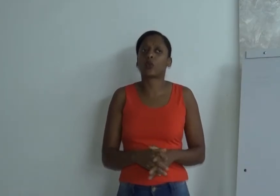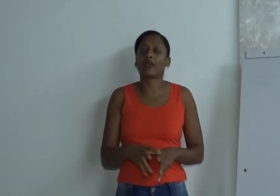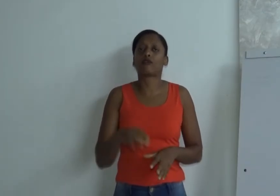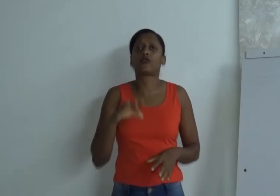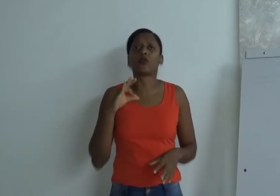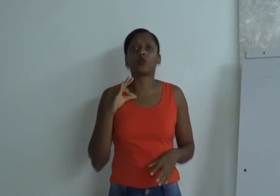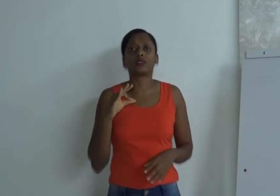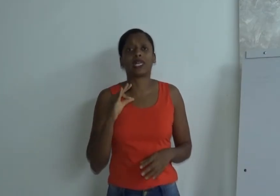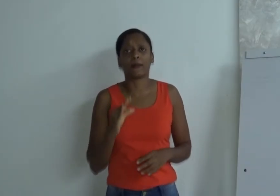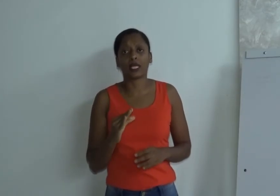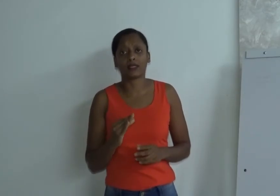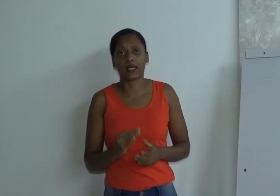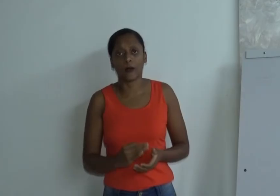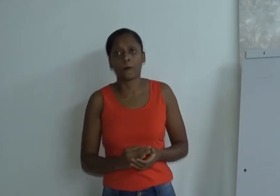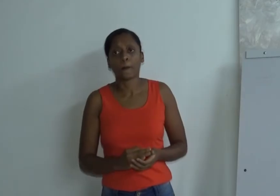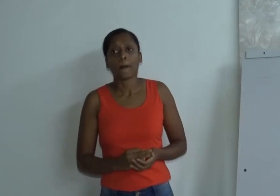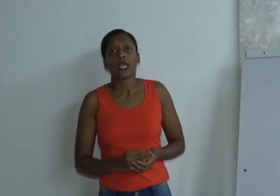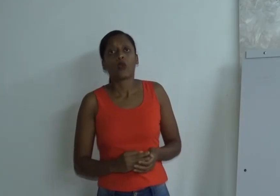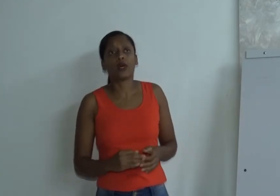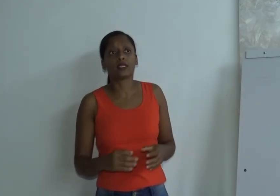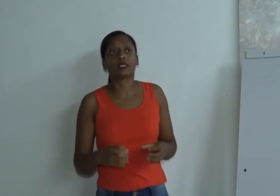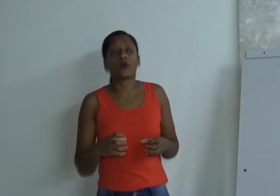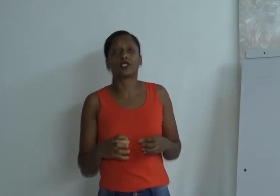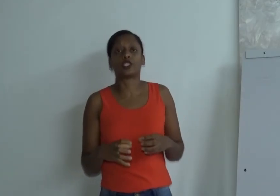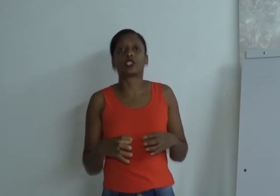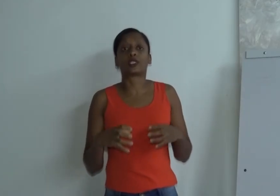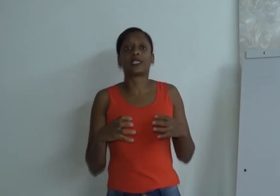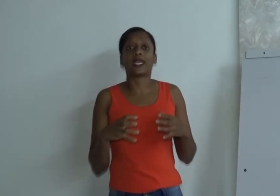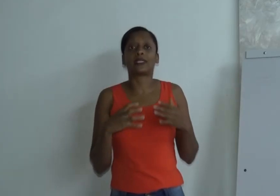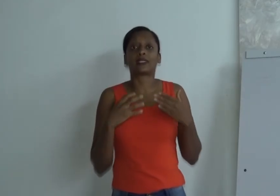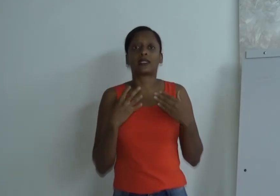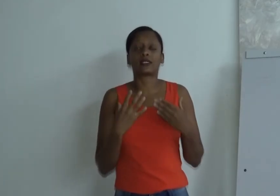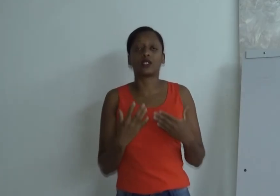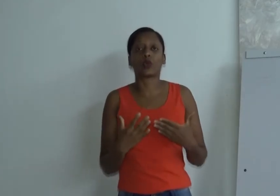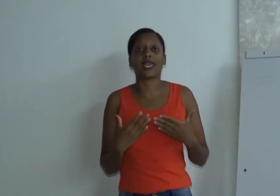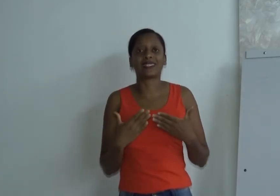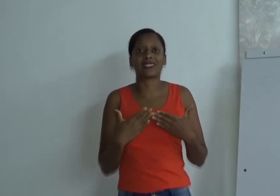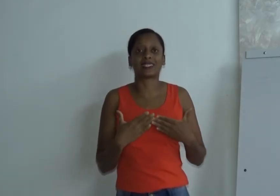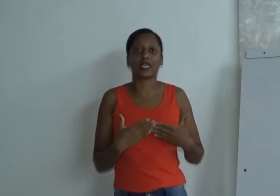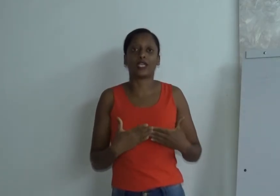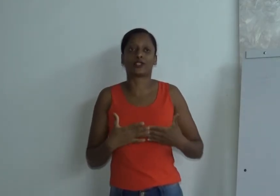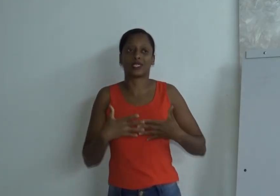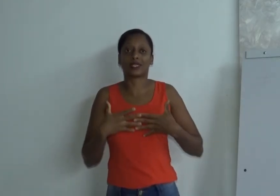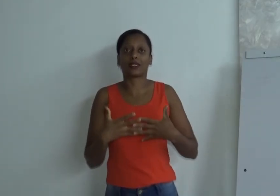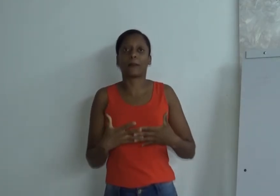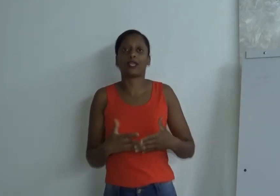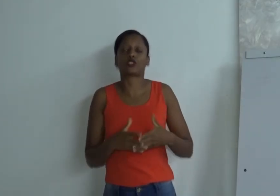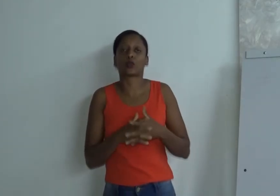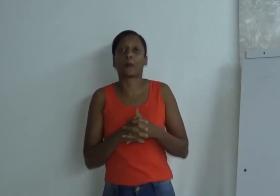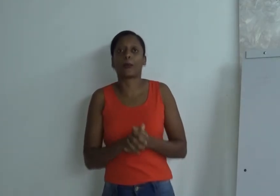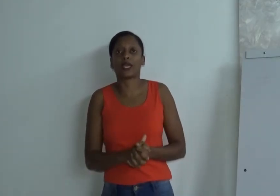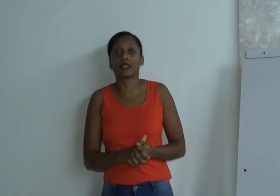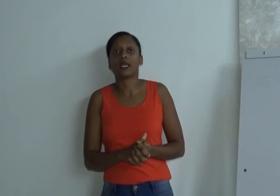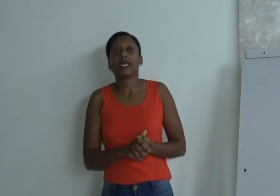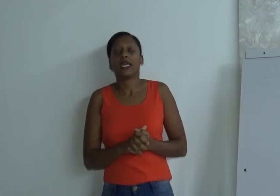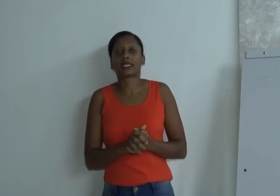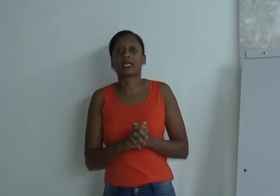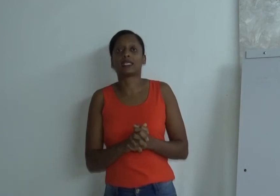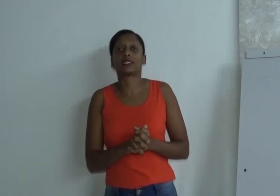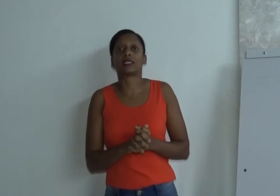é fundamental. Quando então a gente tem esse tecido resistente, exatamente essa